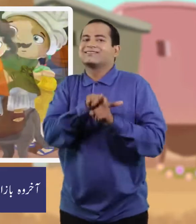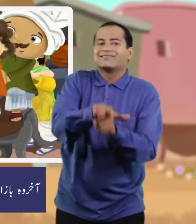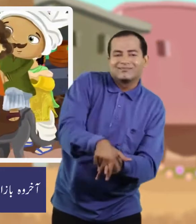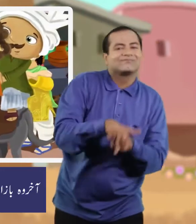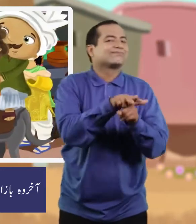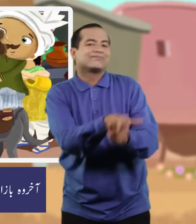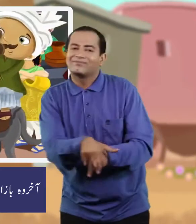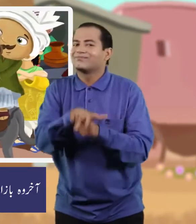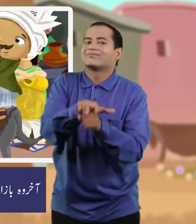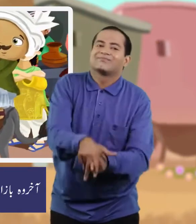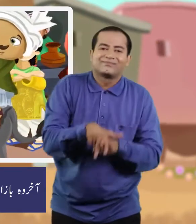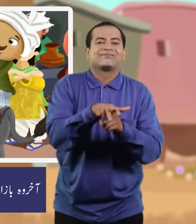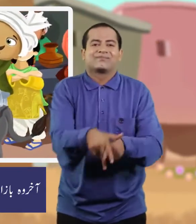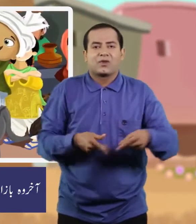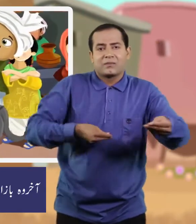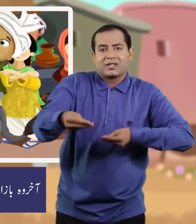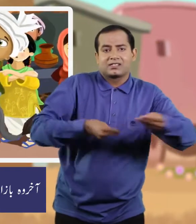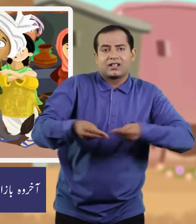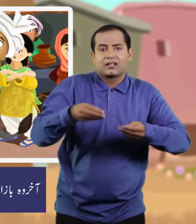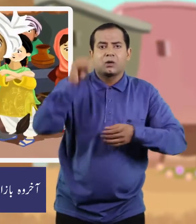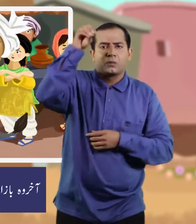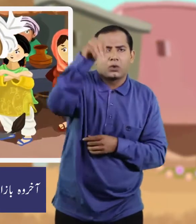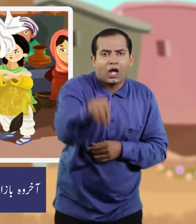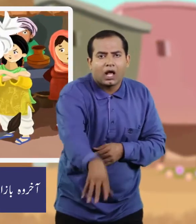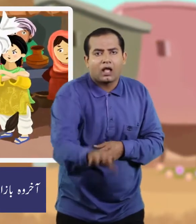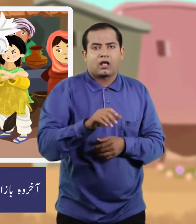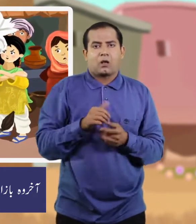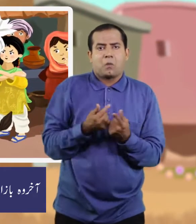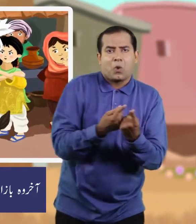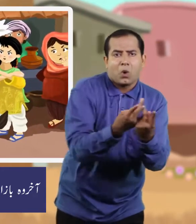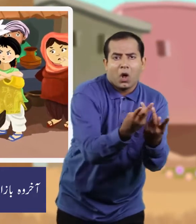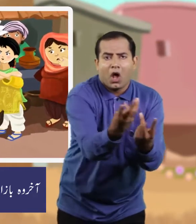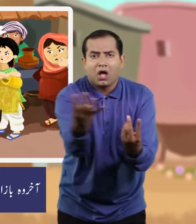आखिर वो बाजार पहुँच गए जो लोगों से भरा हुआ था.